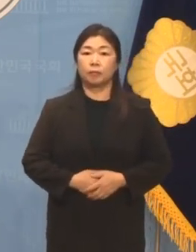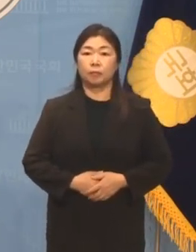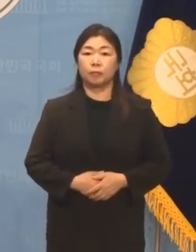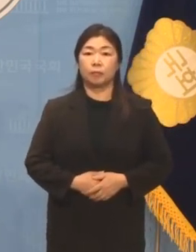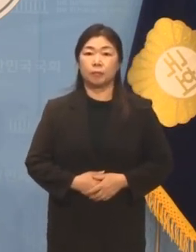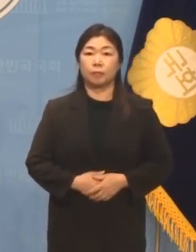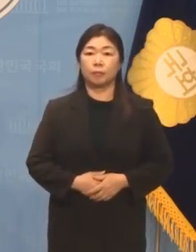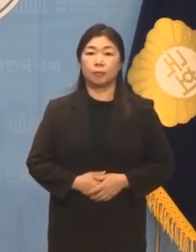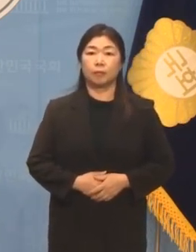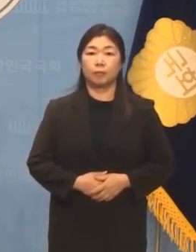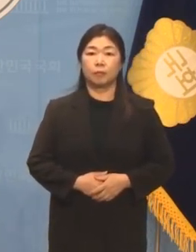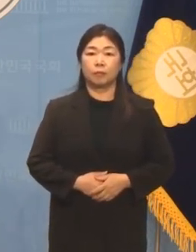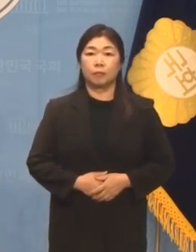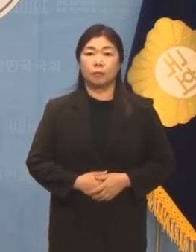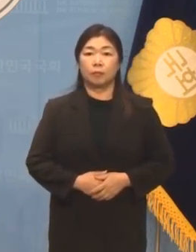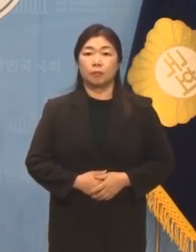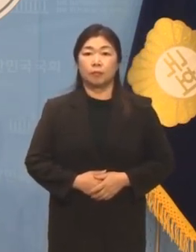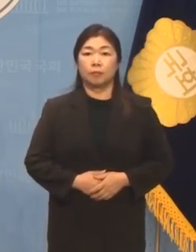지금